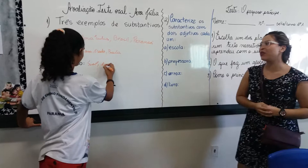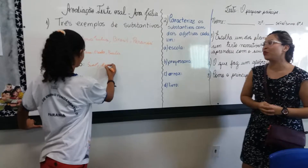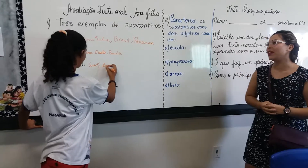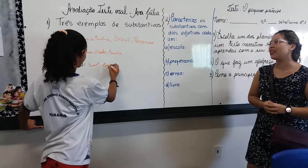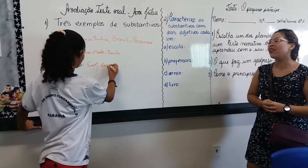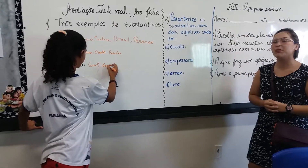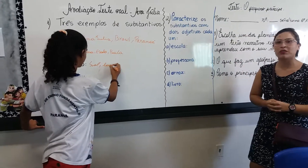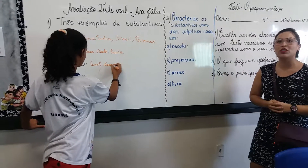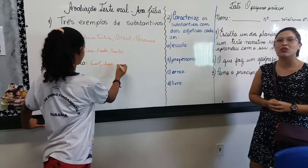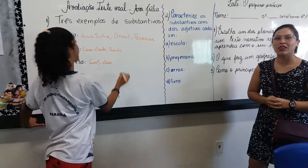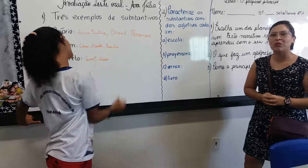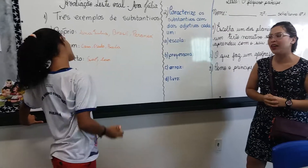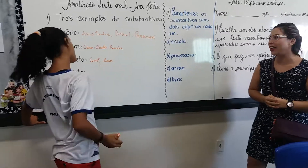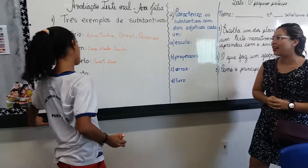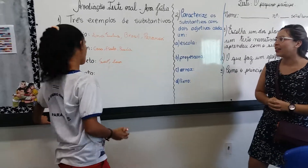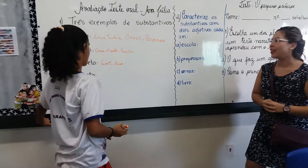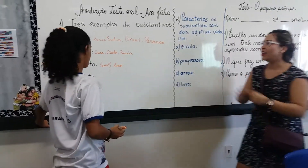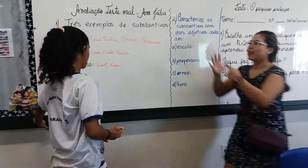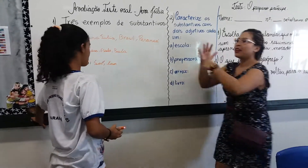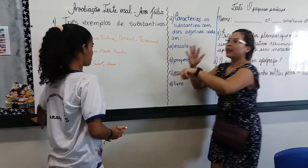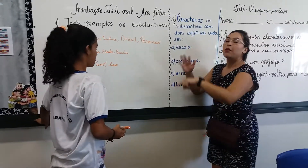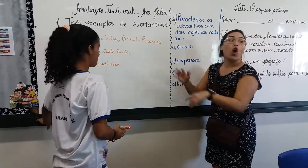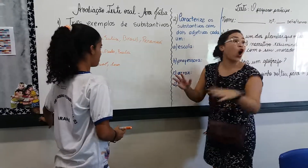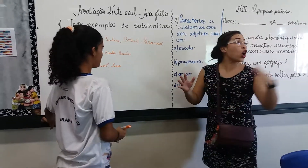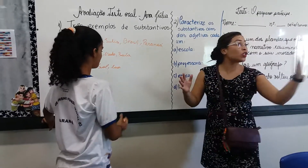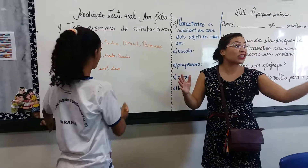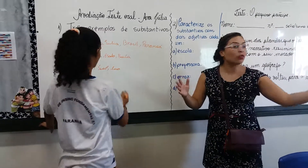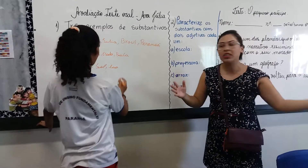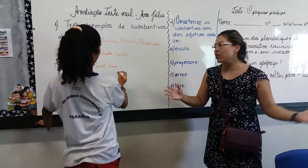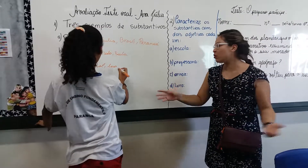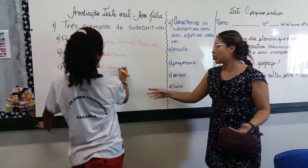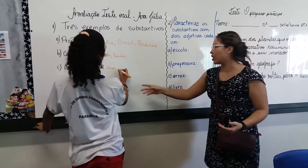Isso. Ótimo. Ótimo.